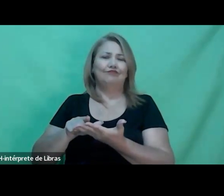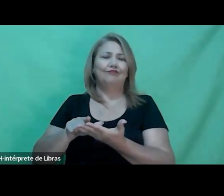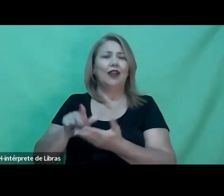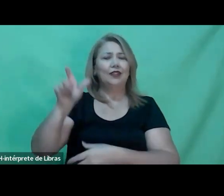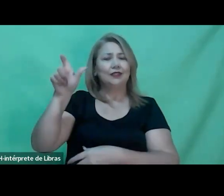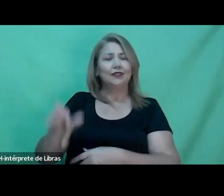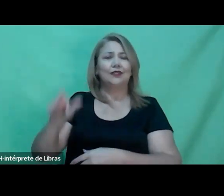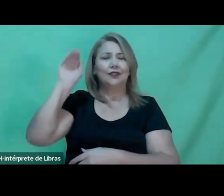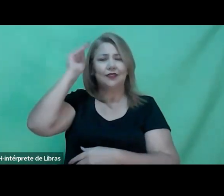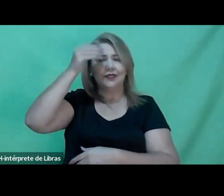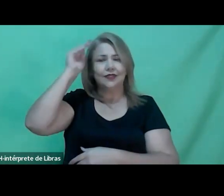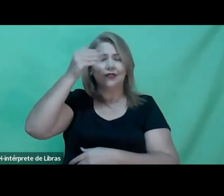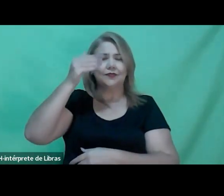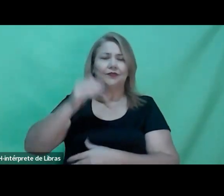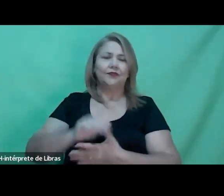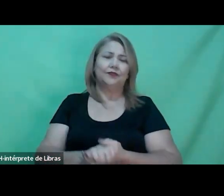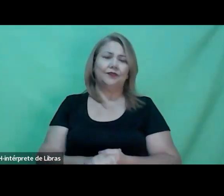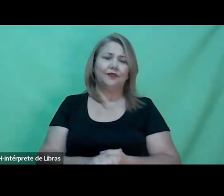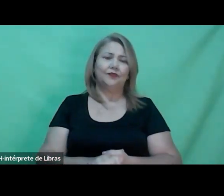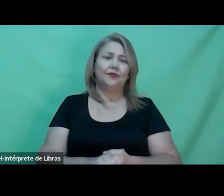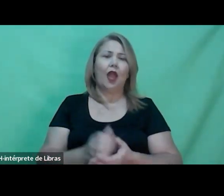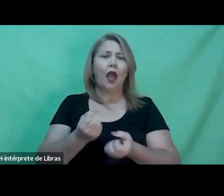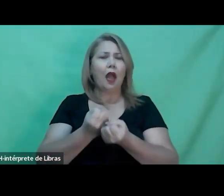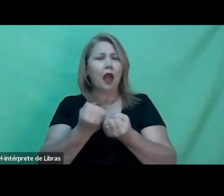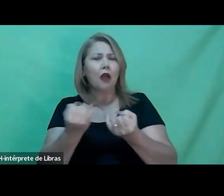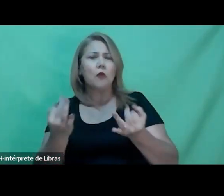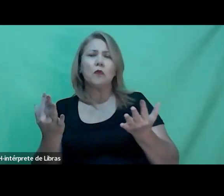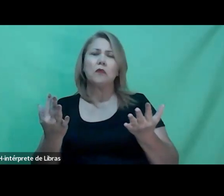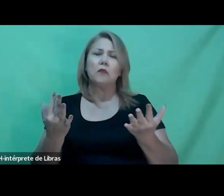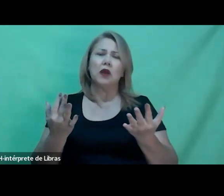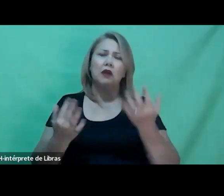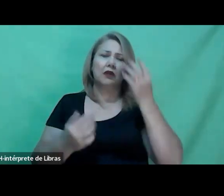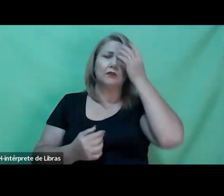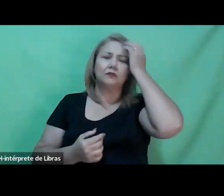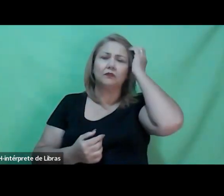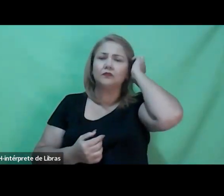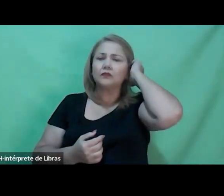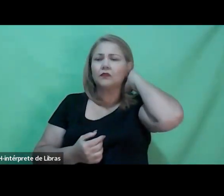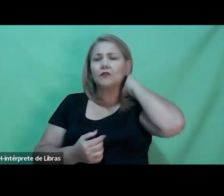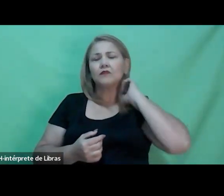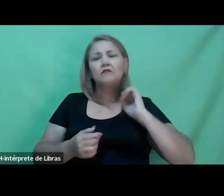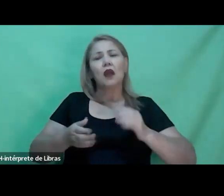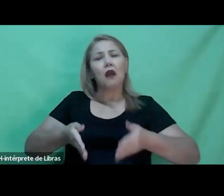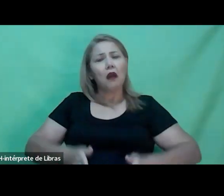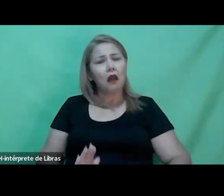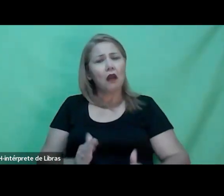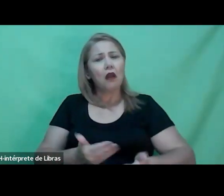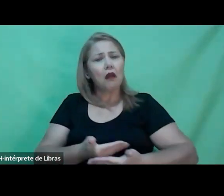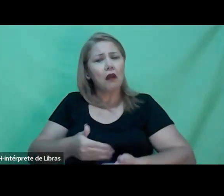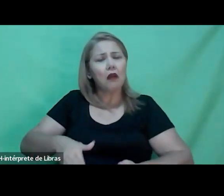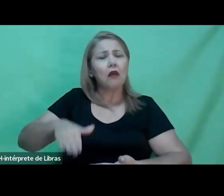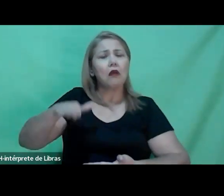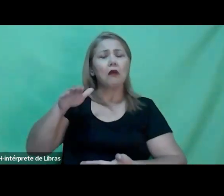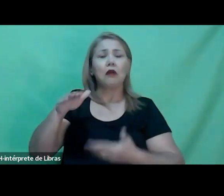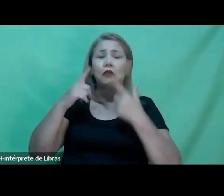sordociegas probable que para alguna persona sordociega con ceguera congénita no le sea de interés